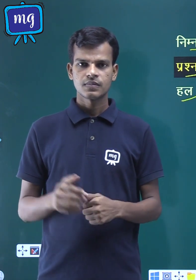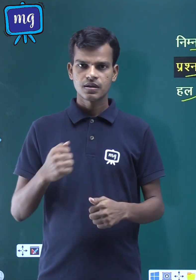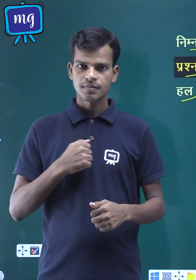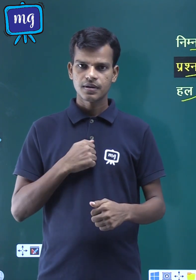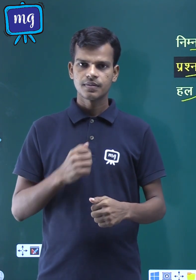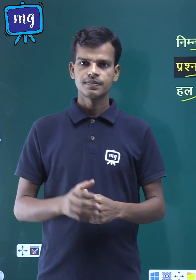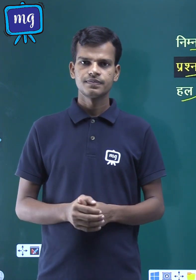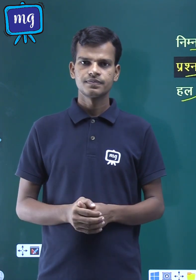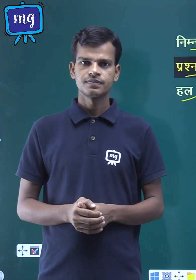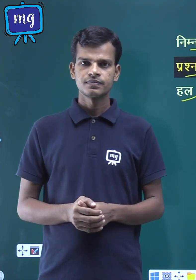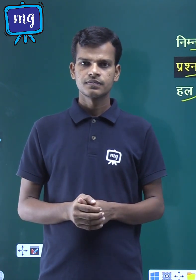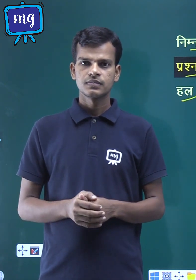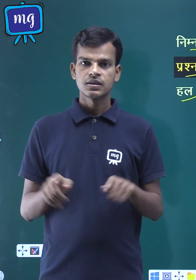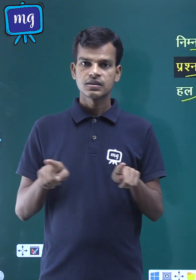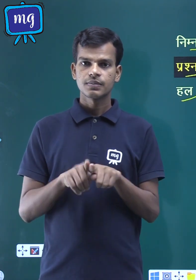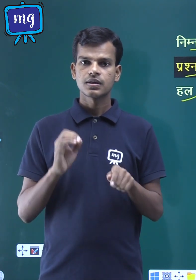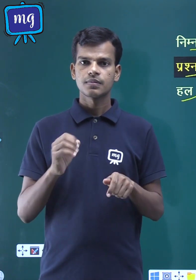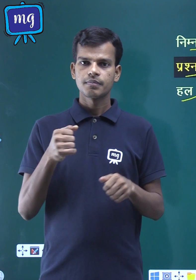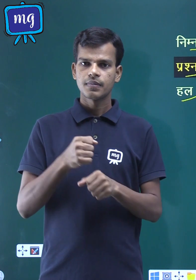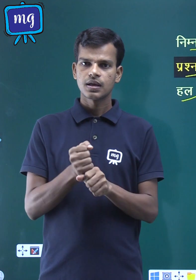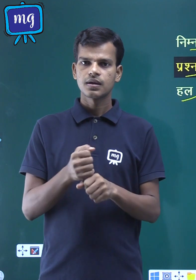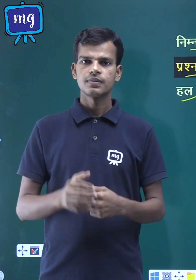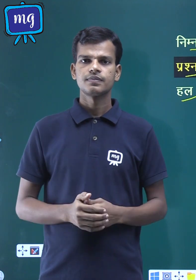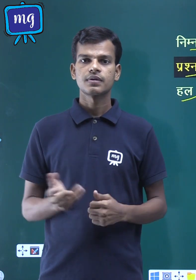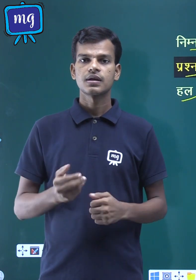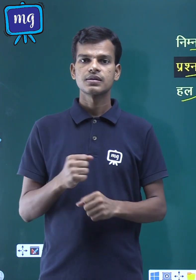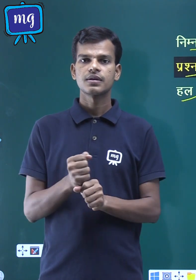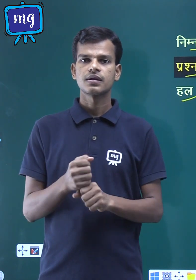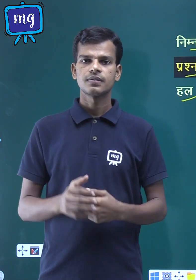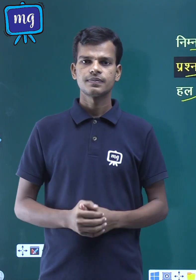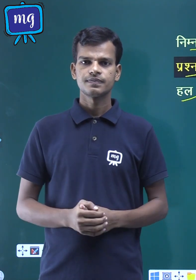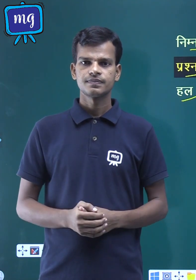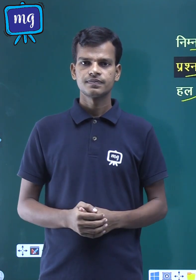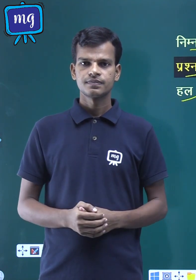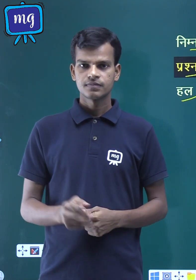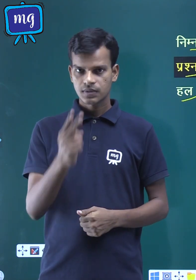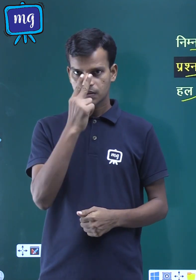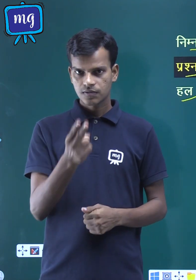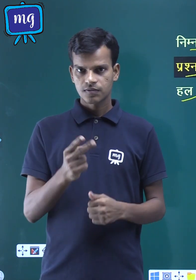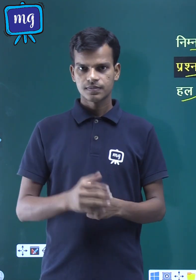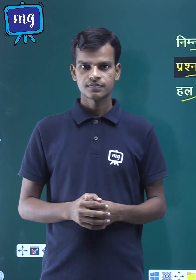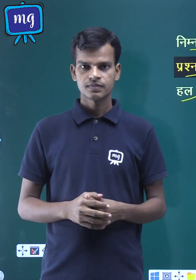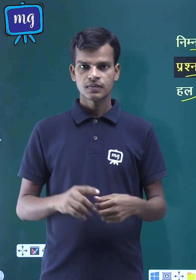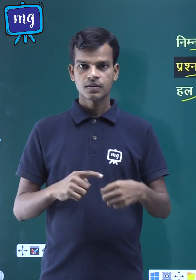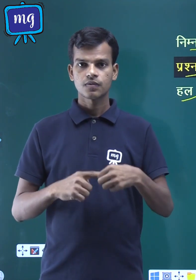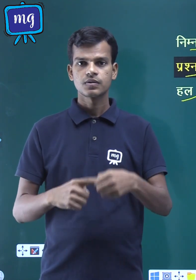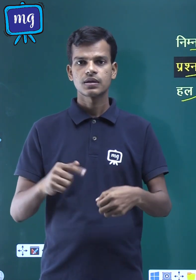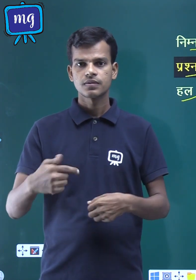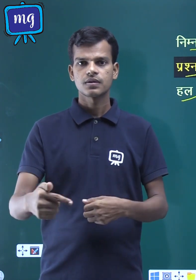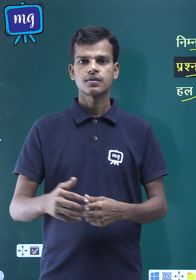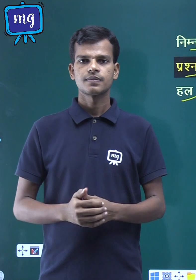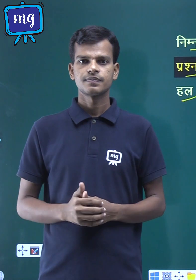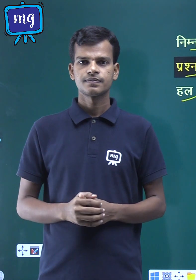हमें समीकरण बनाना है। कैसे बनाएंगे? देखो, प्रश्न के